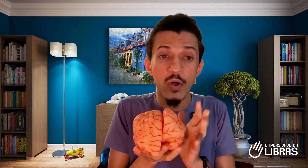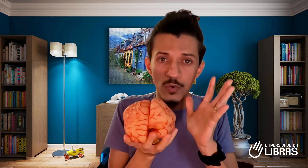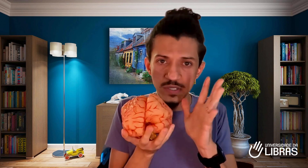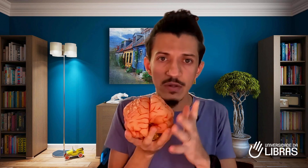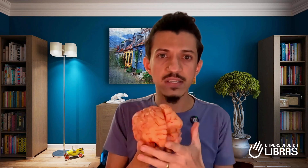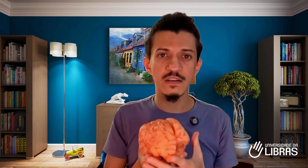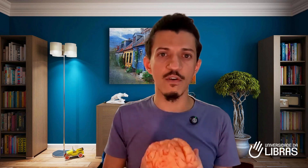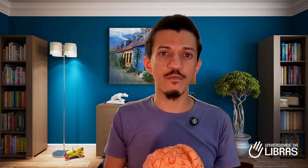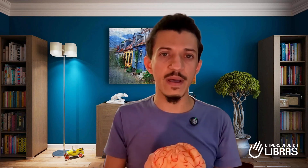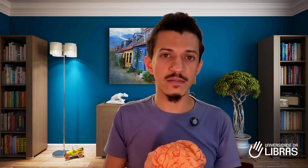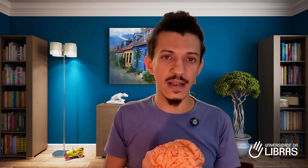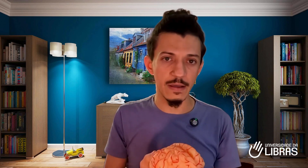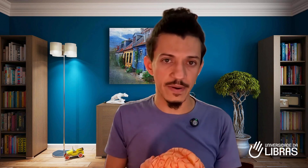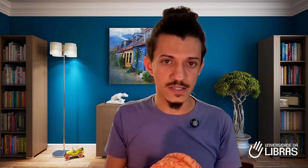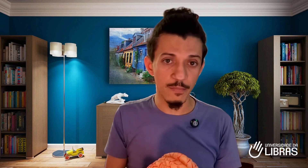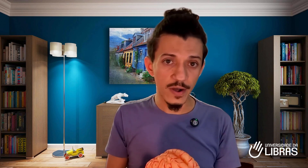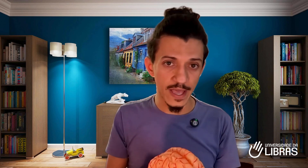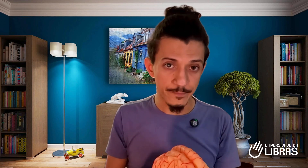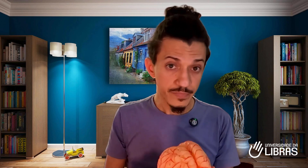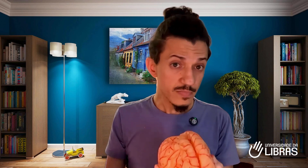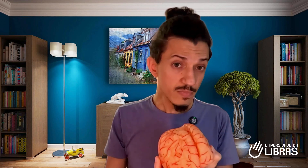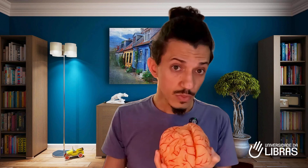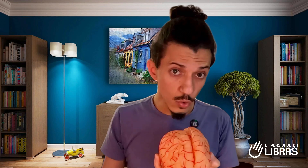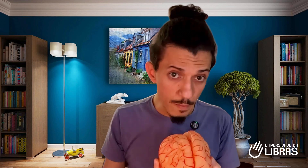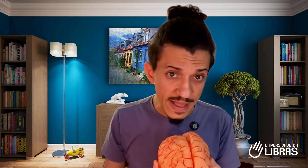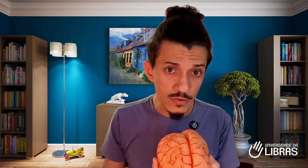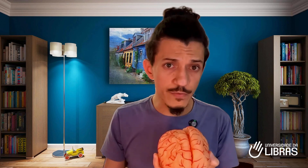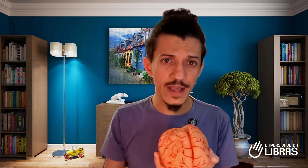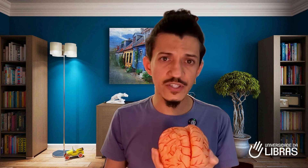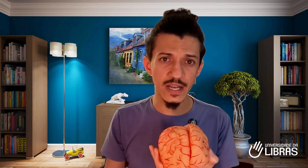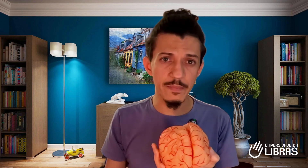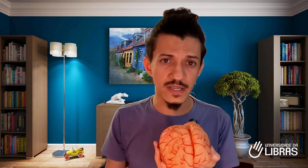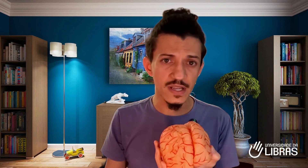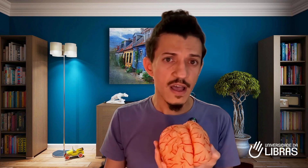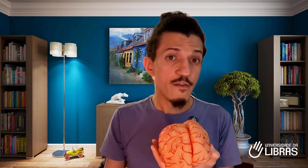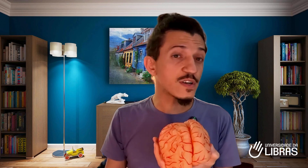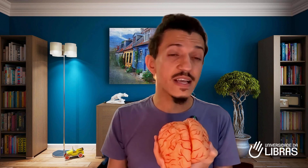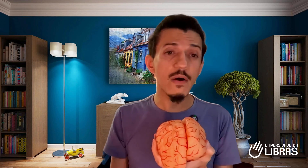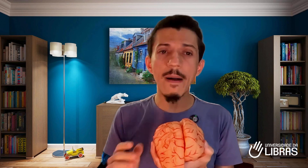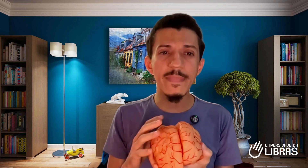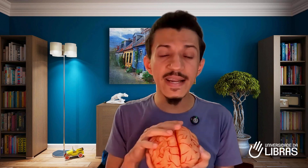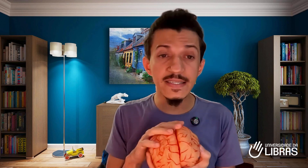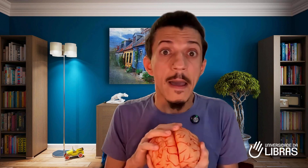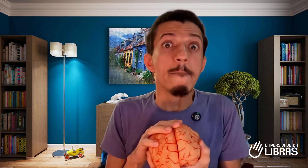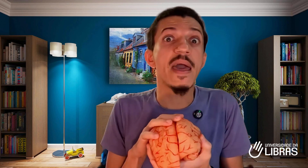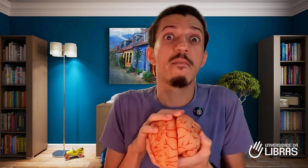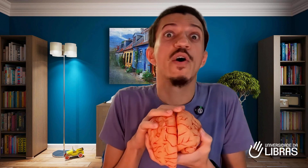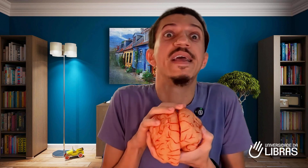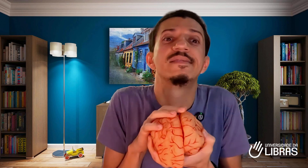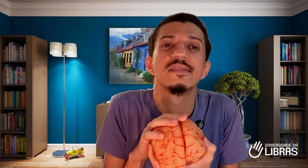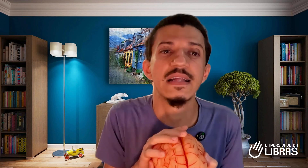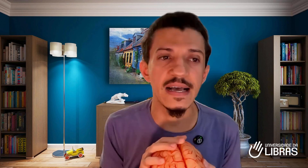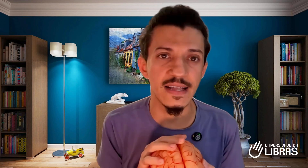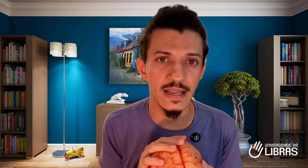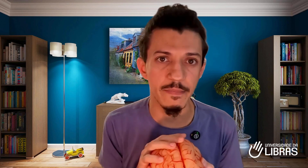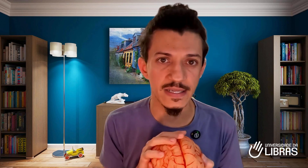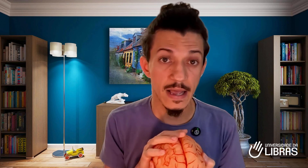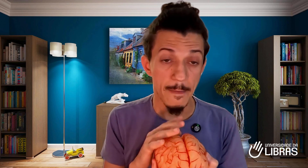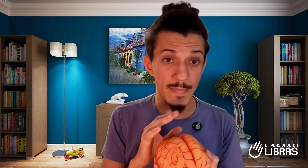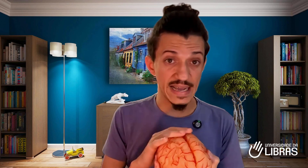seu desenvolvimento na Libras. Por quê? No método Fluente em Libras, você não apenas memoriza sinais da Libras, mas